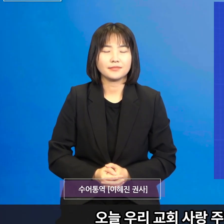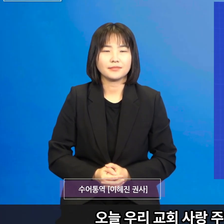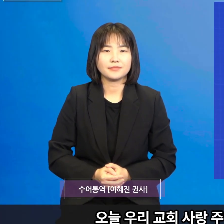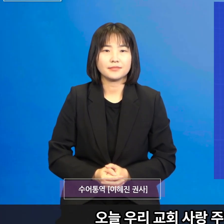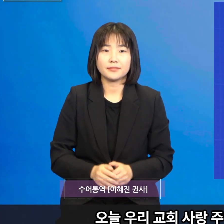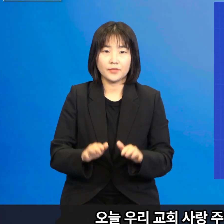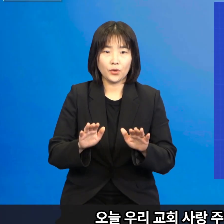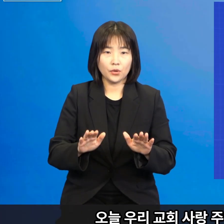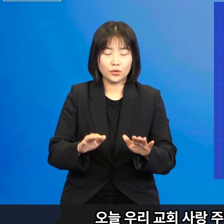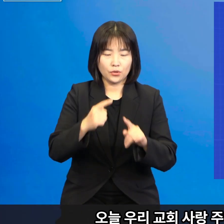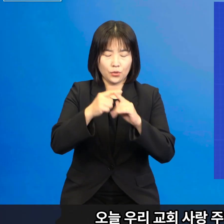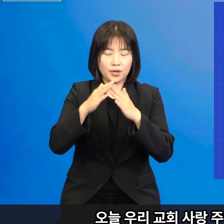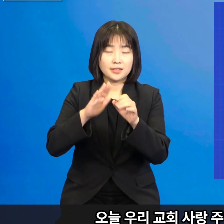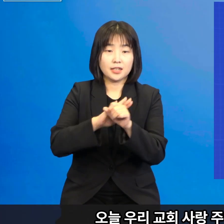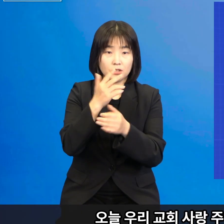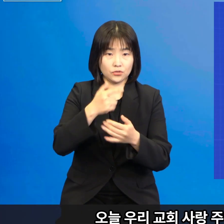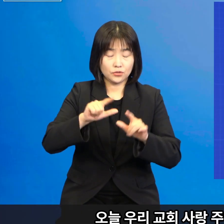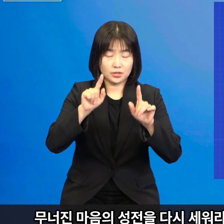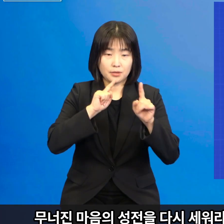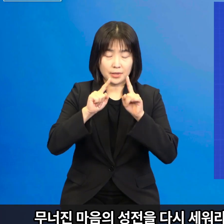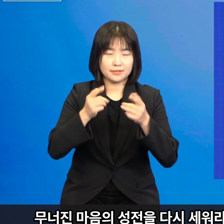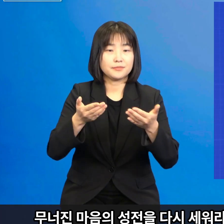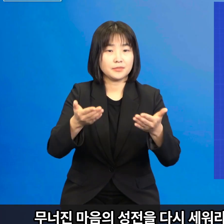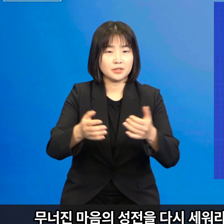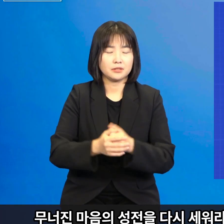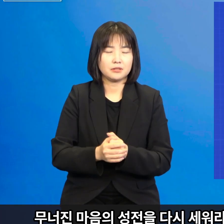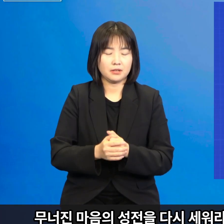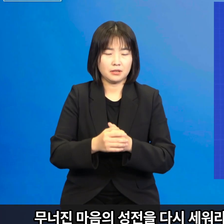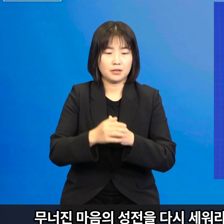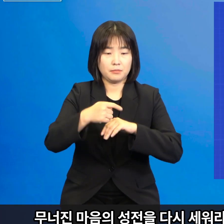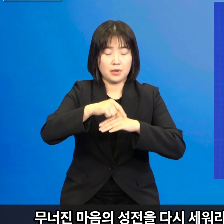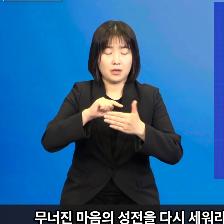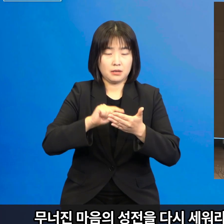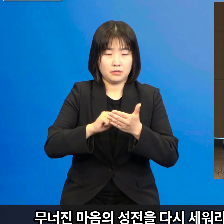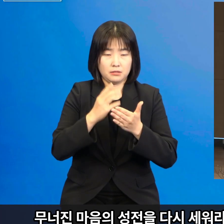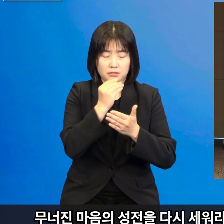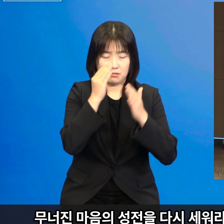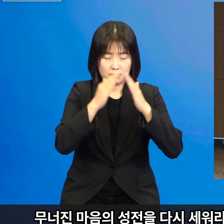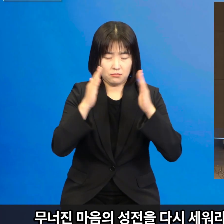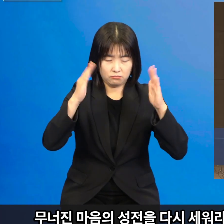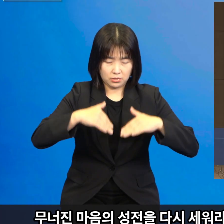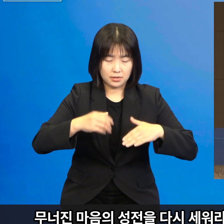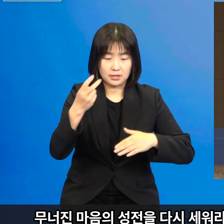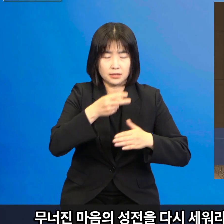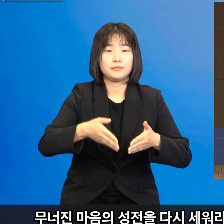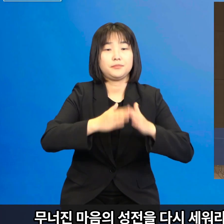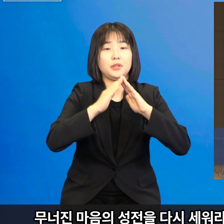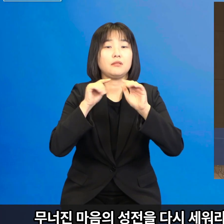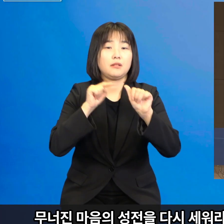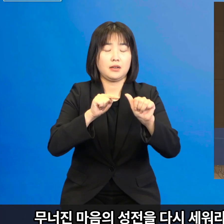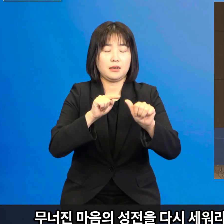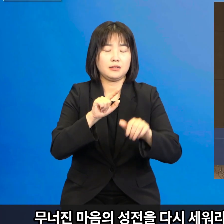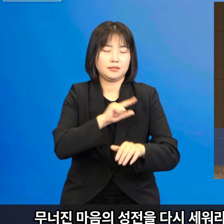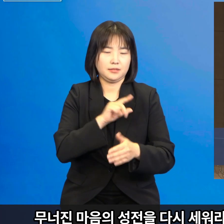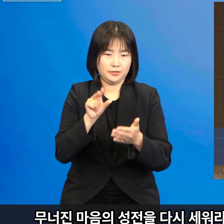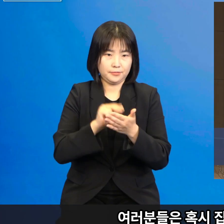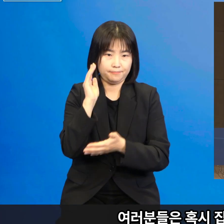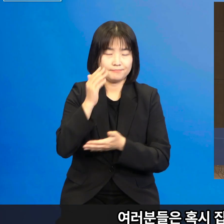네, 오늘 우리 교회 사랑 주일 말씀을 나누겠습니다. 무너진 마음의 성전을 다시 세우라 라는 제목의 말씀을